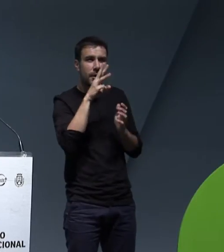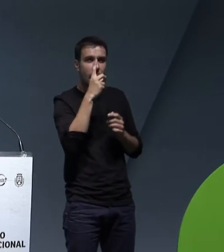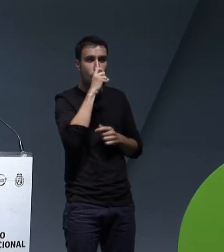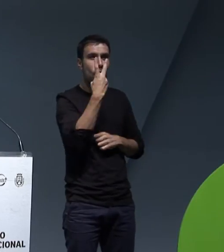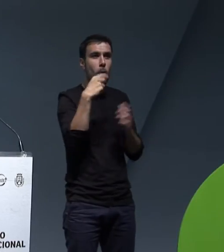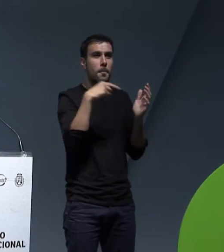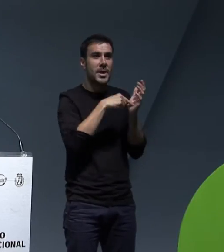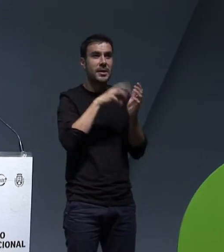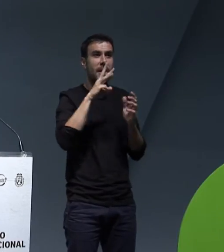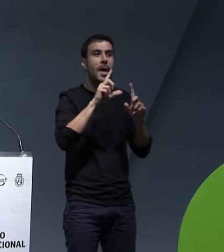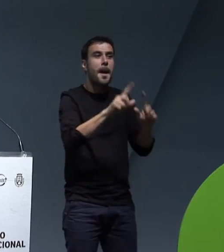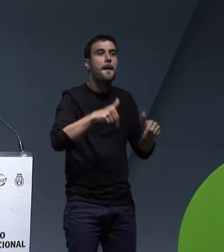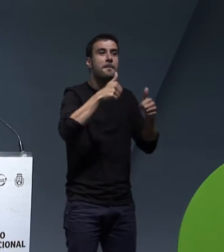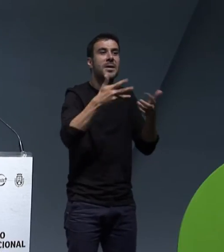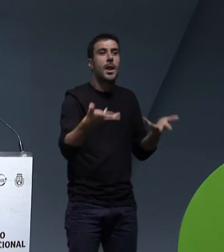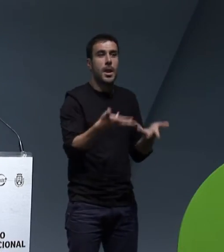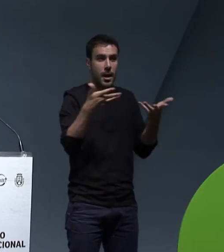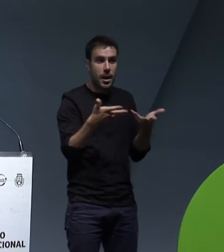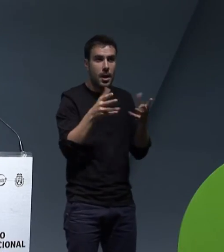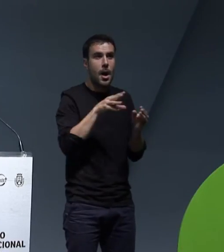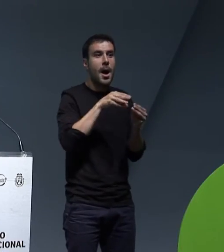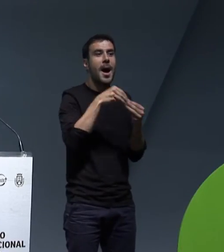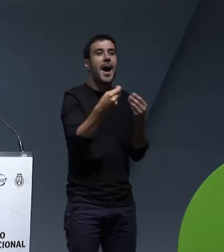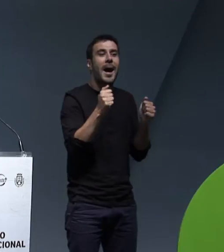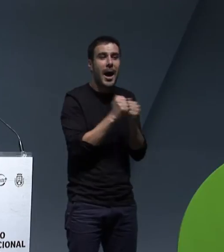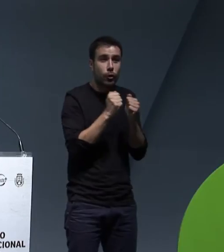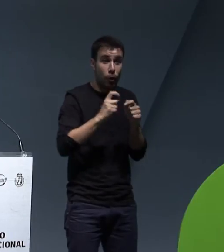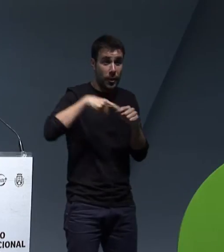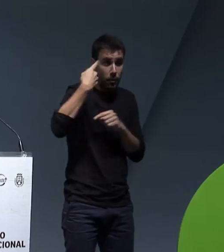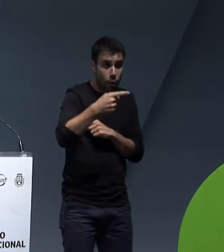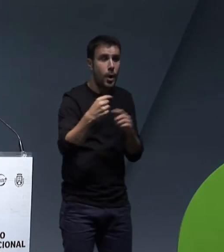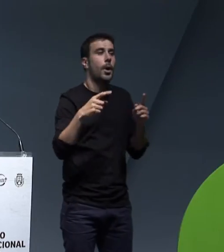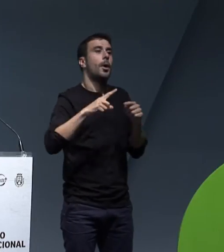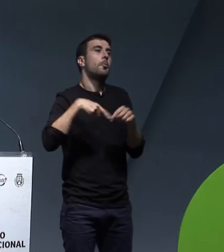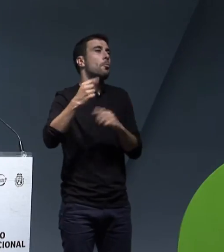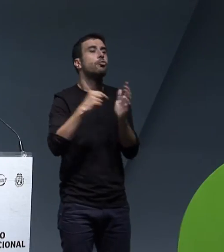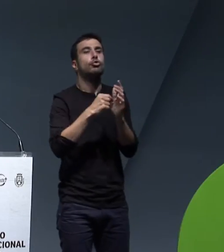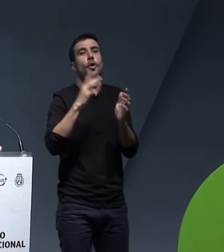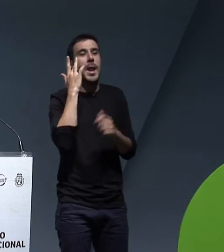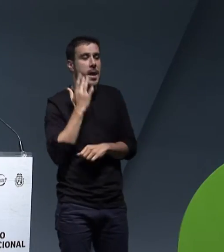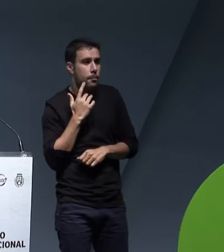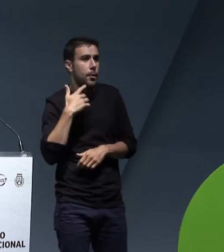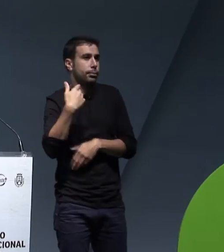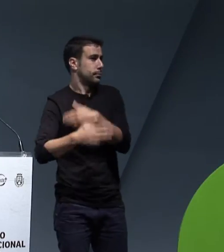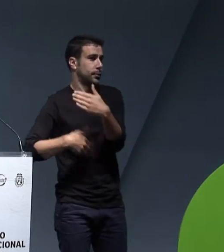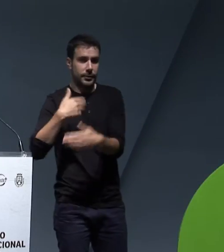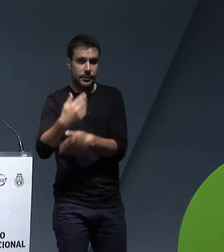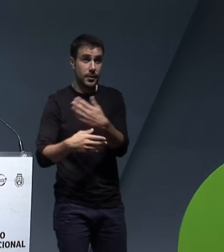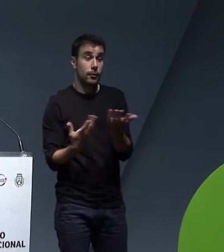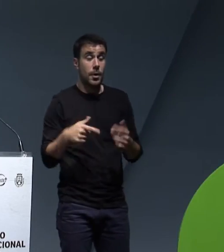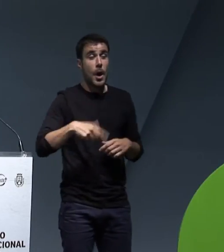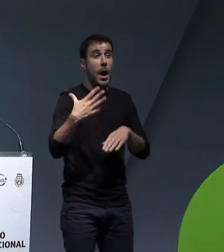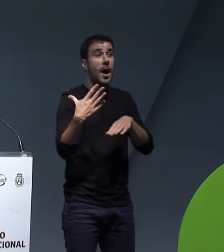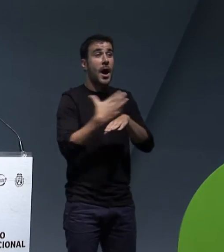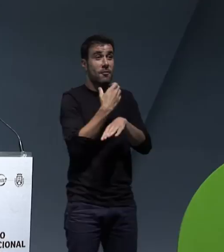En el año 2003 de envases ligeros, de cartón con posterioridad, puntos limpios, etc. Y así el Cabildo